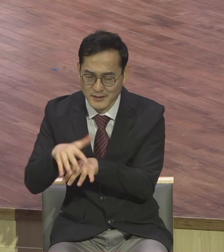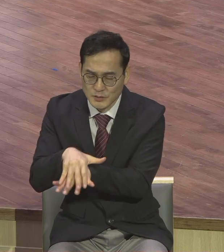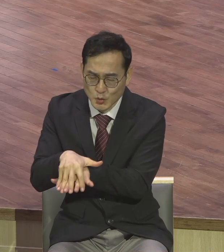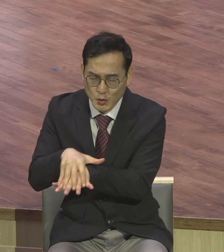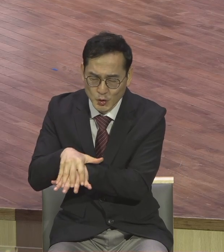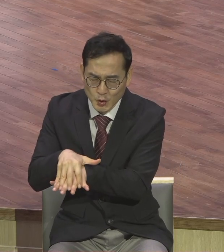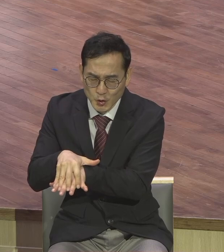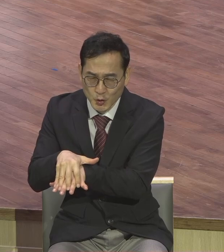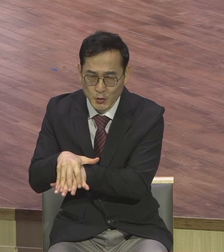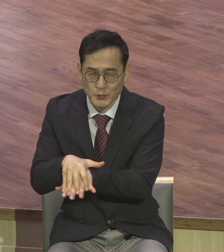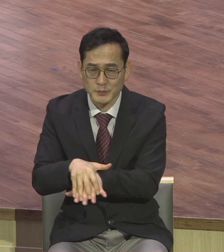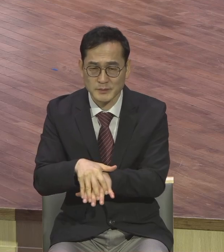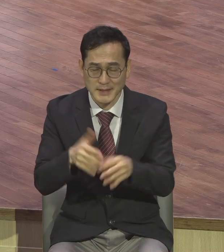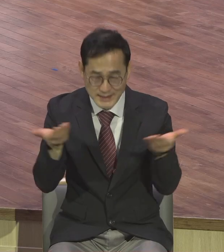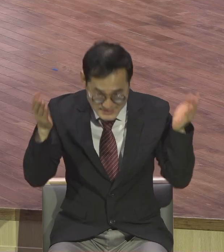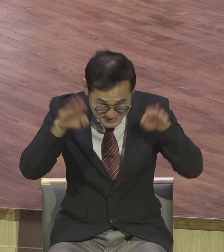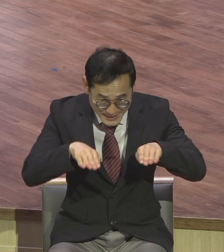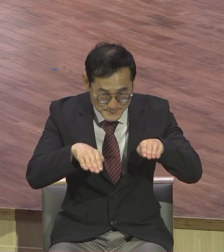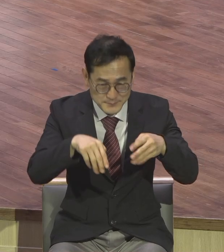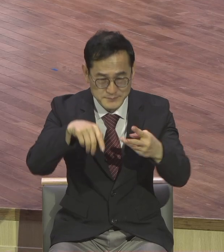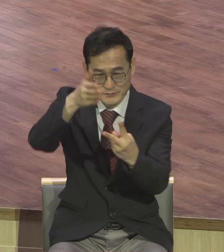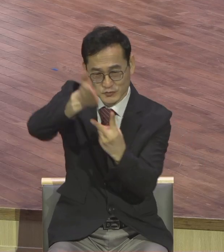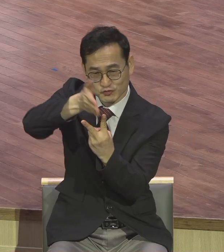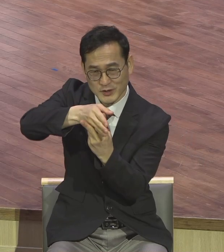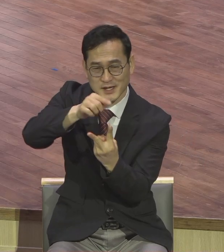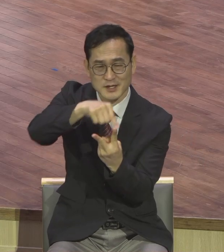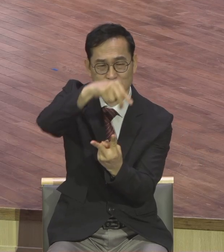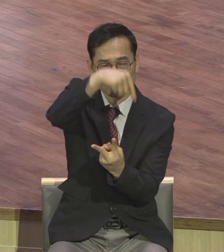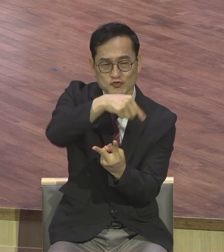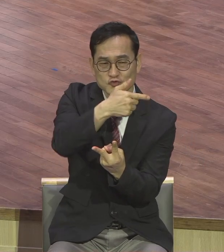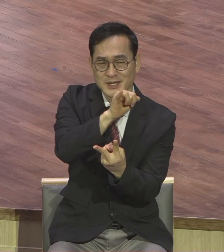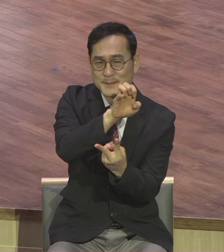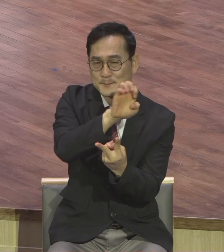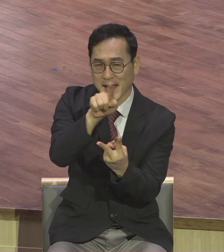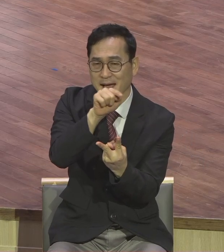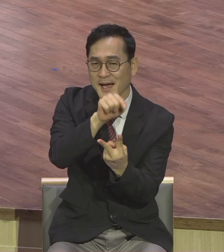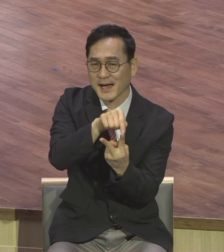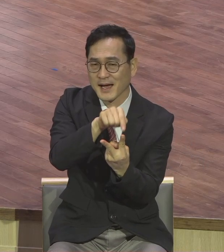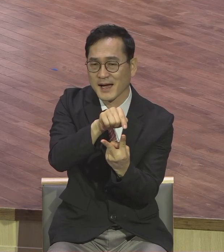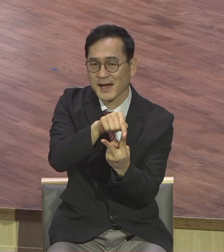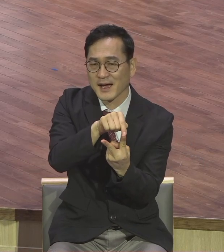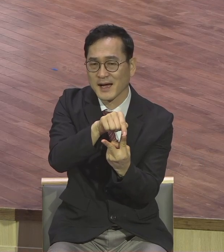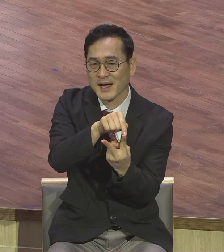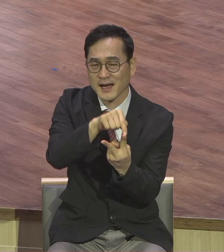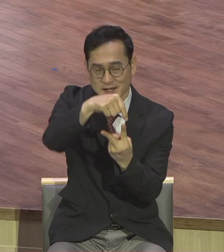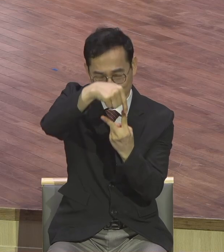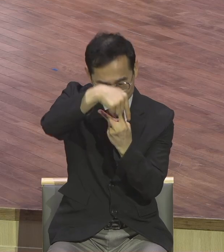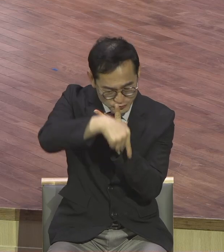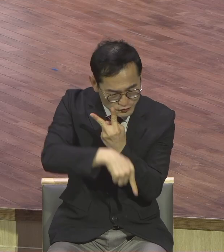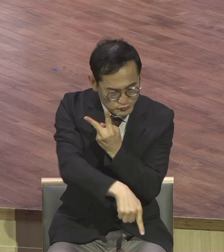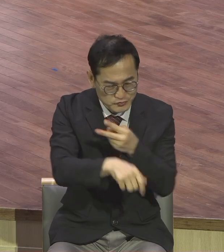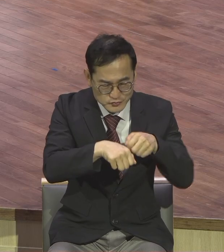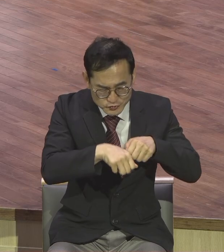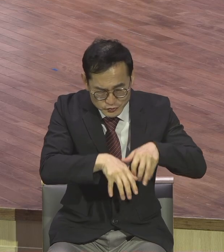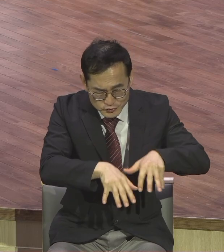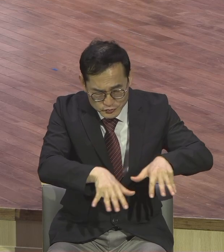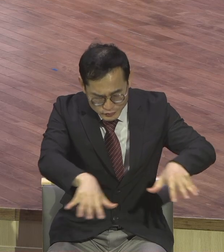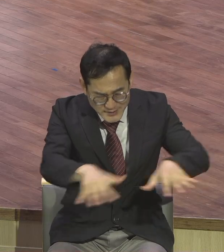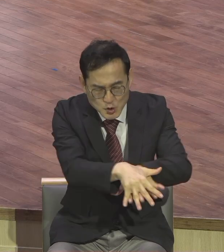이슬람 순위파 중심으로 무장이 된 정치적 그러한 조직이에요.